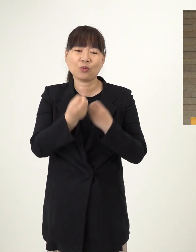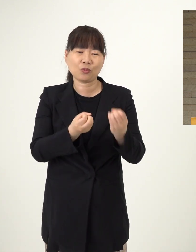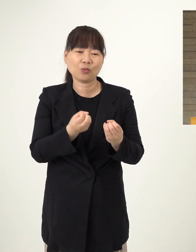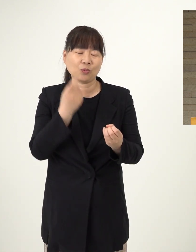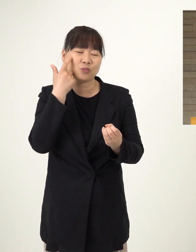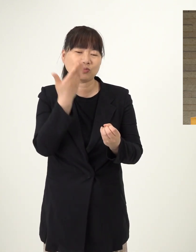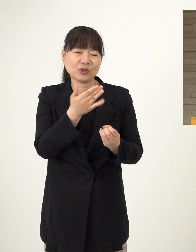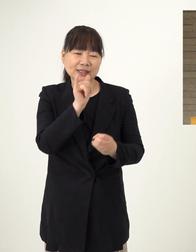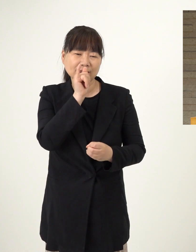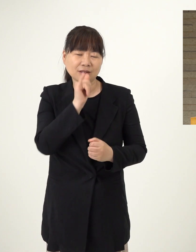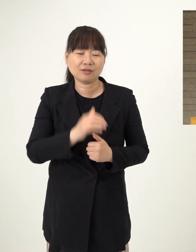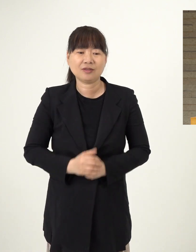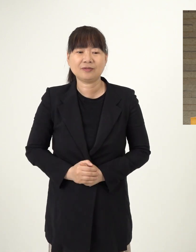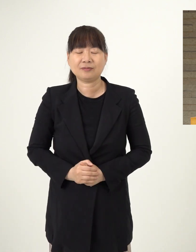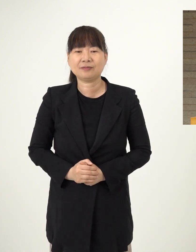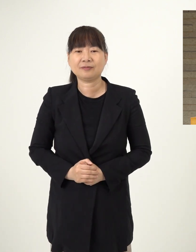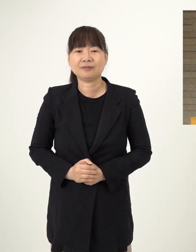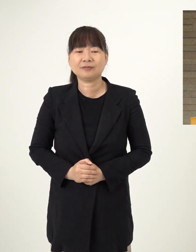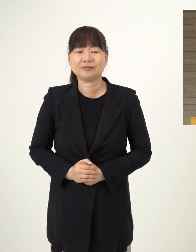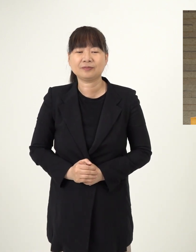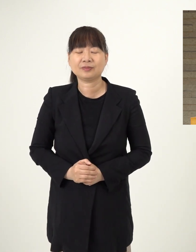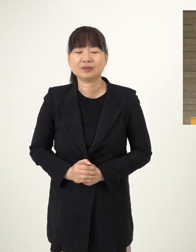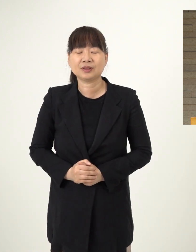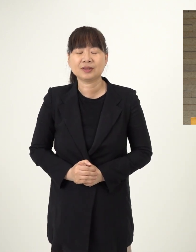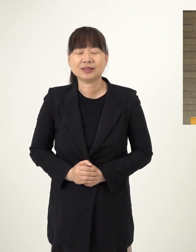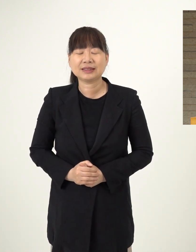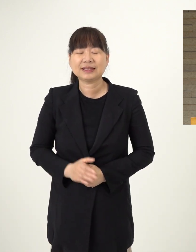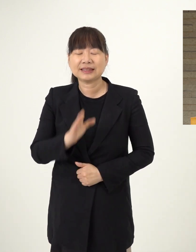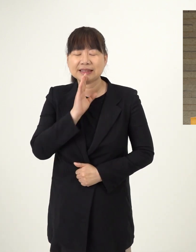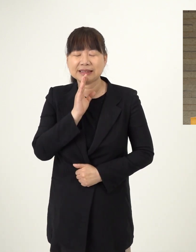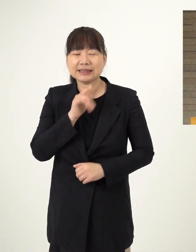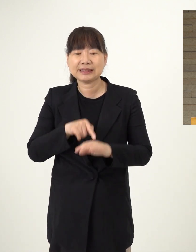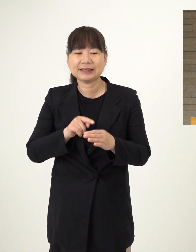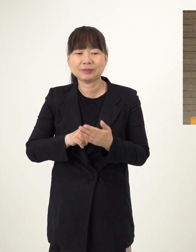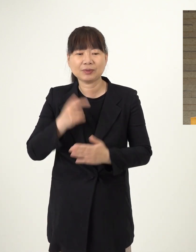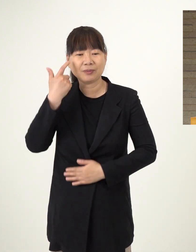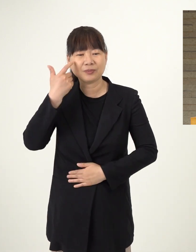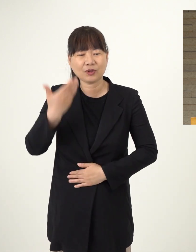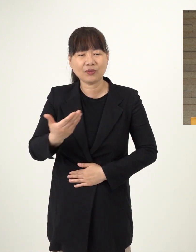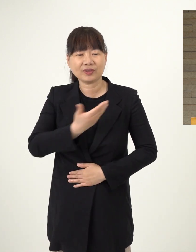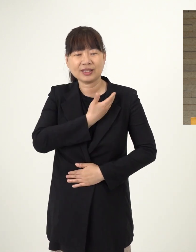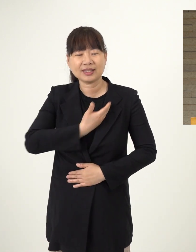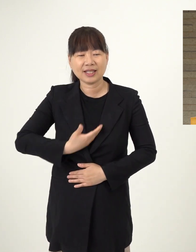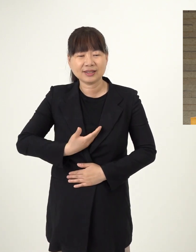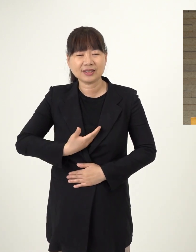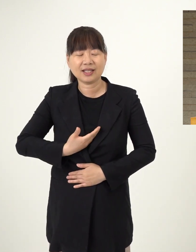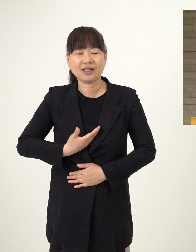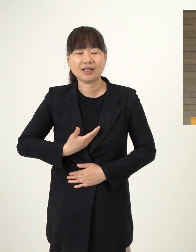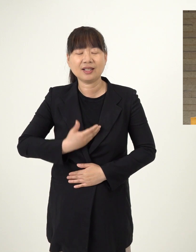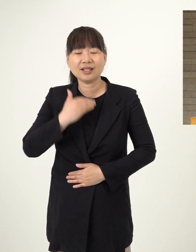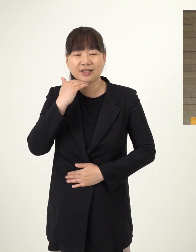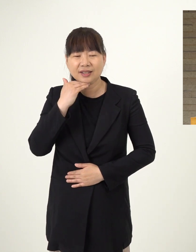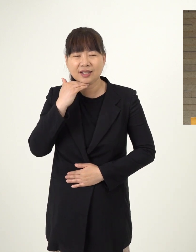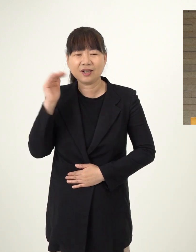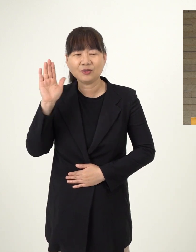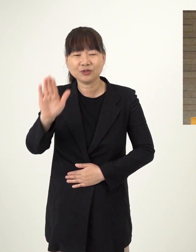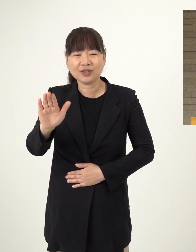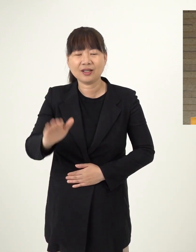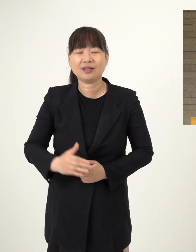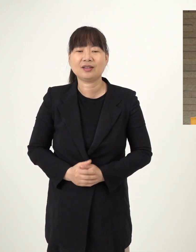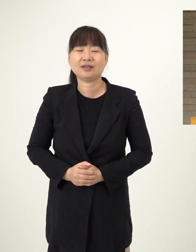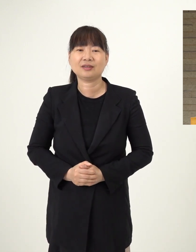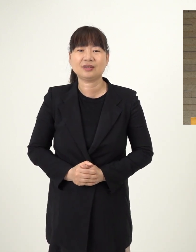이게 중요한 거예요. 그런데 그 진심으로 물었던 제자들이 얼마 안 있다가 다 어떻게